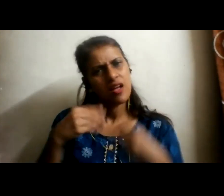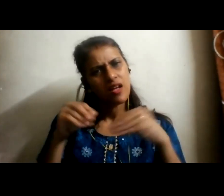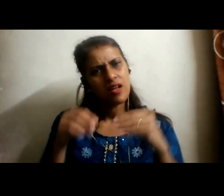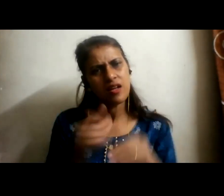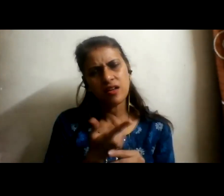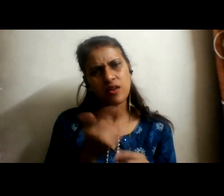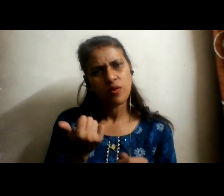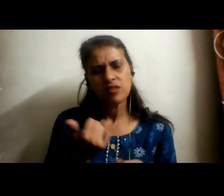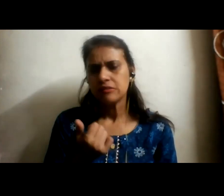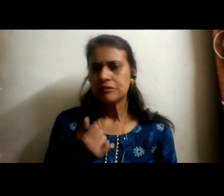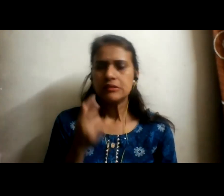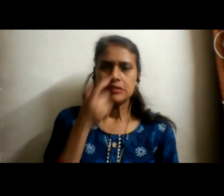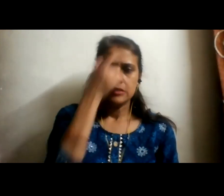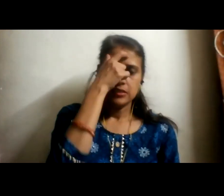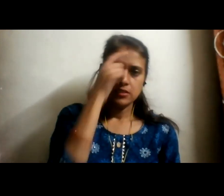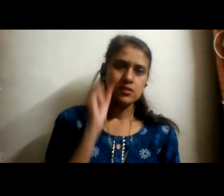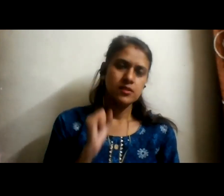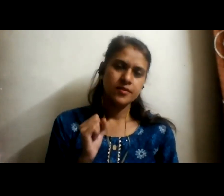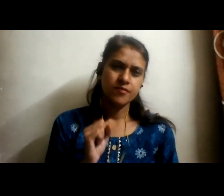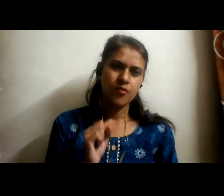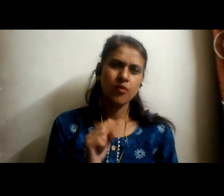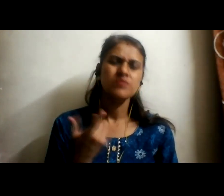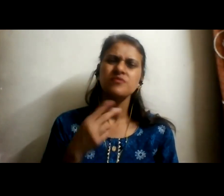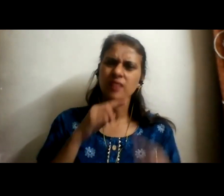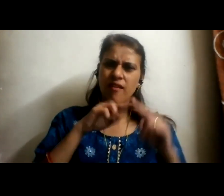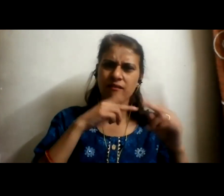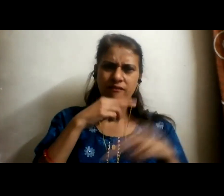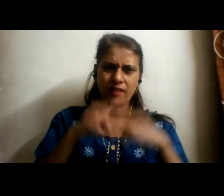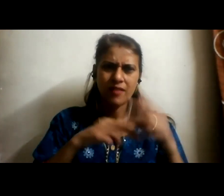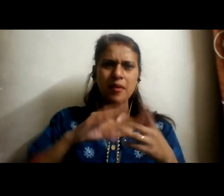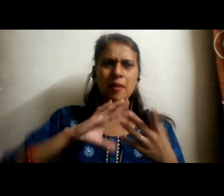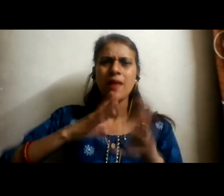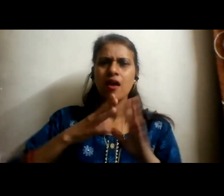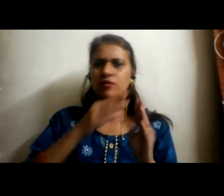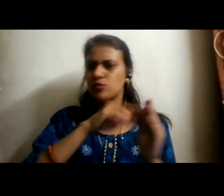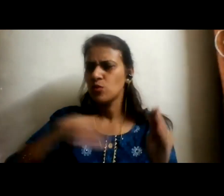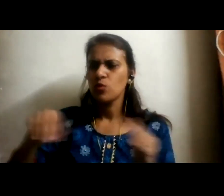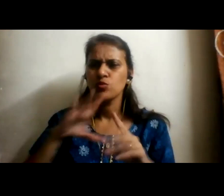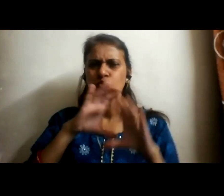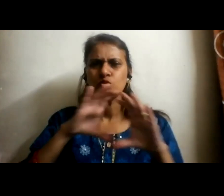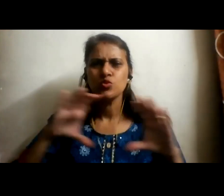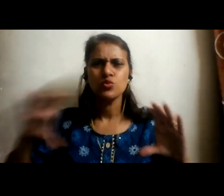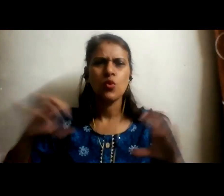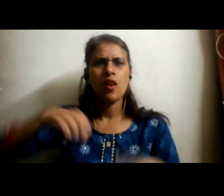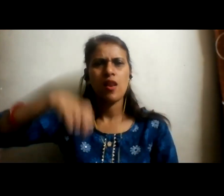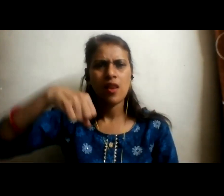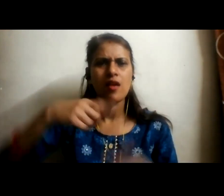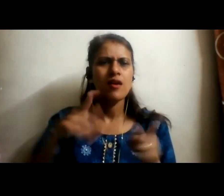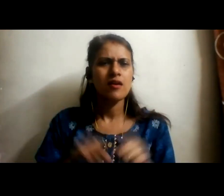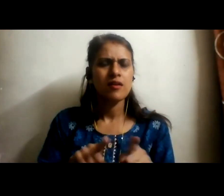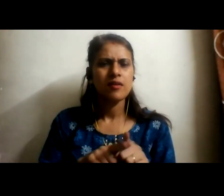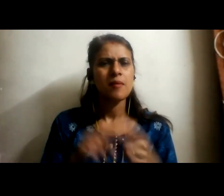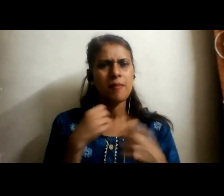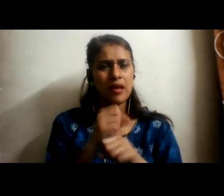प्रॉब्लम था। तो हमने सोचा कि भाई इसका कोई मशीन होगा जो पेपर डालो तो छोटे छोटे लिफाफे बन के आ जाए, क्योंकि हाथ से